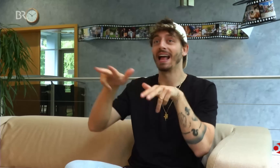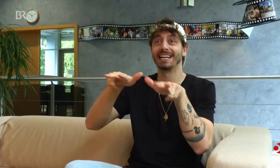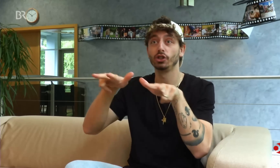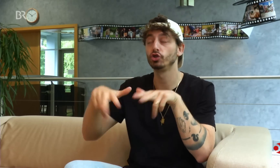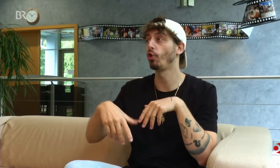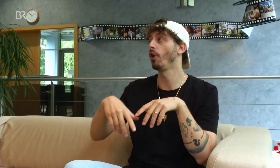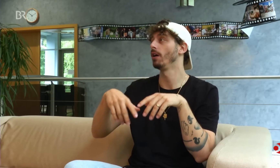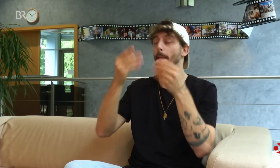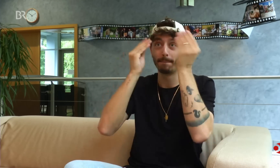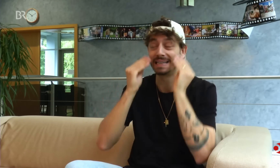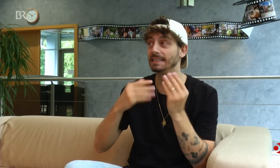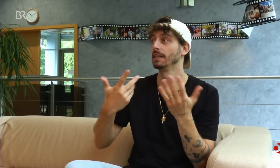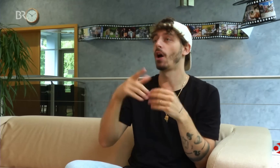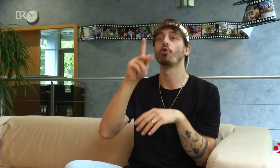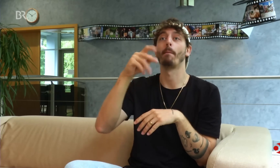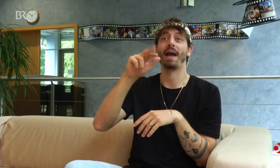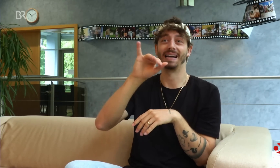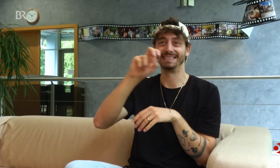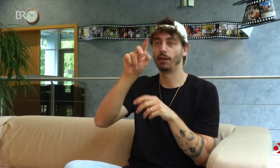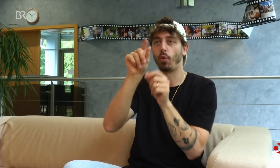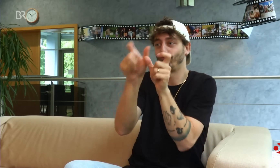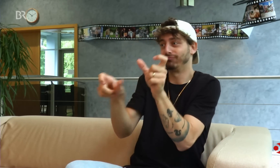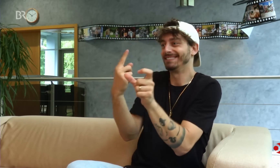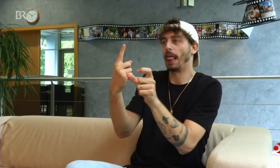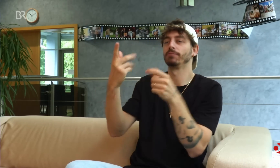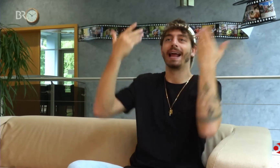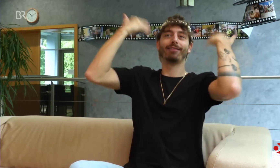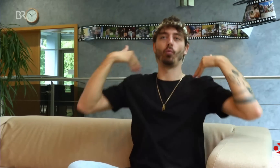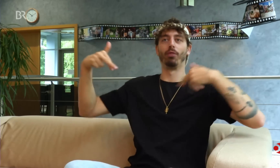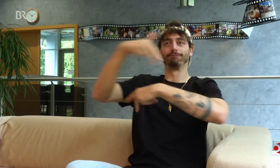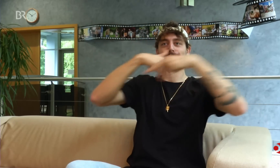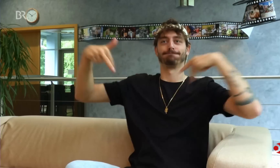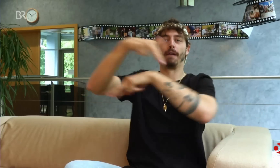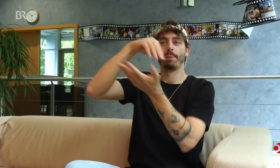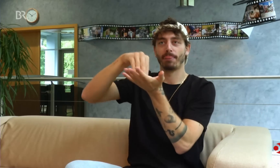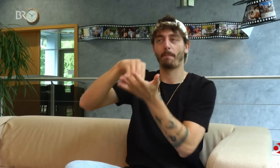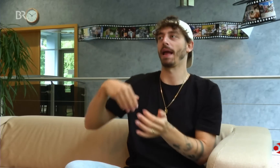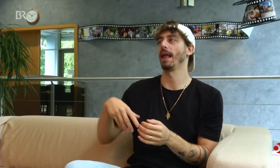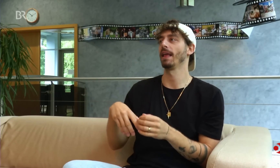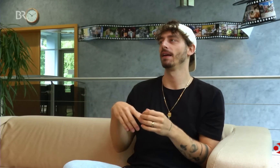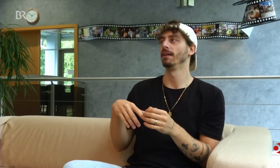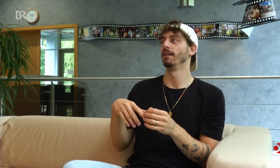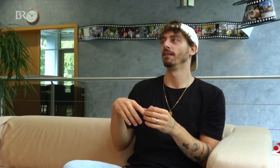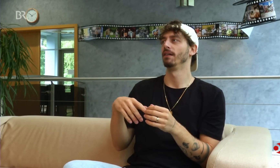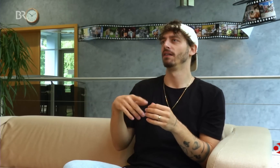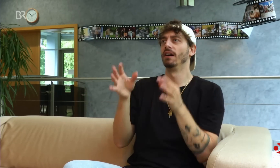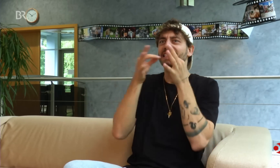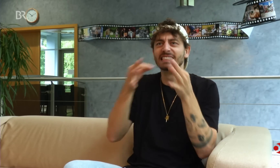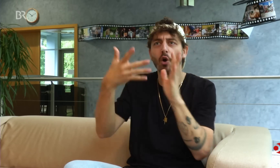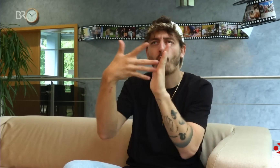SchauspielerInnen, RegisseurInnen, Maske oder als KompassInnen. Das sind Personen, die im Hintergrund durchs Bild laufen. Außerdem